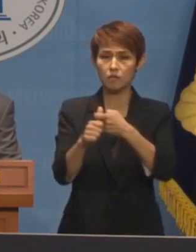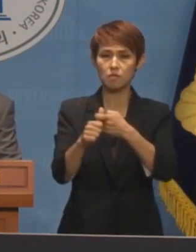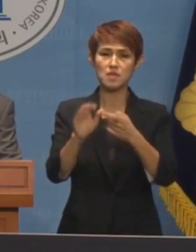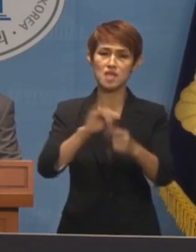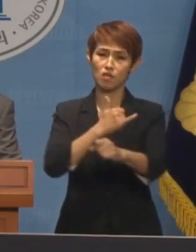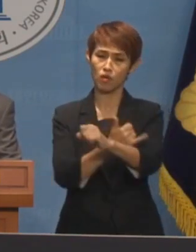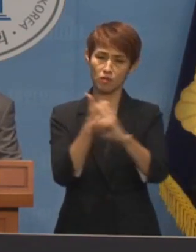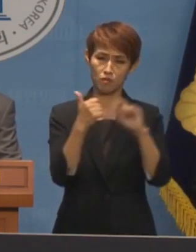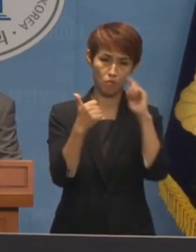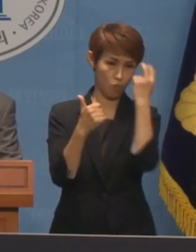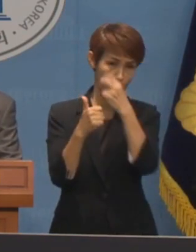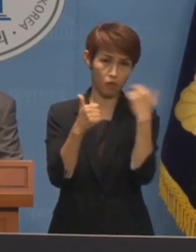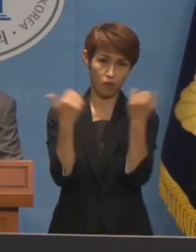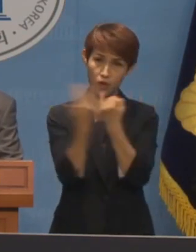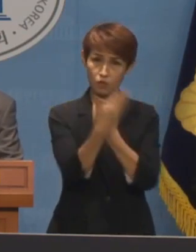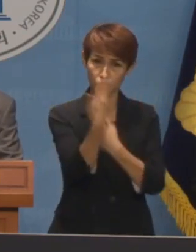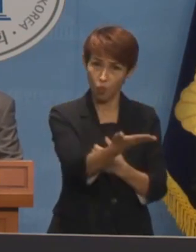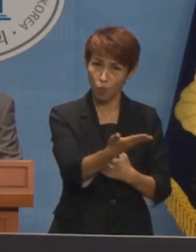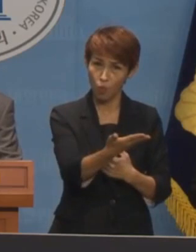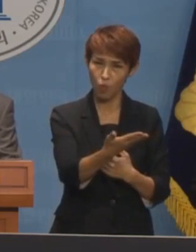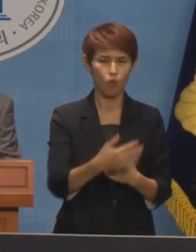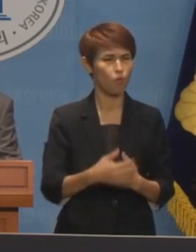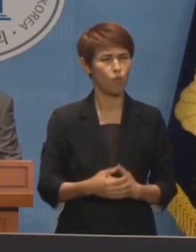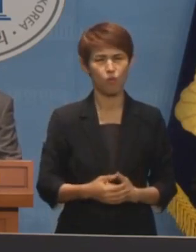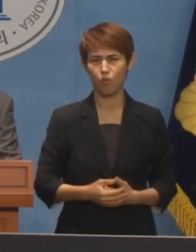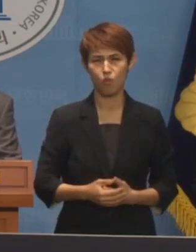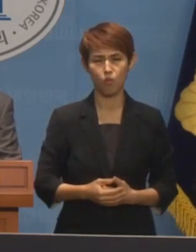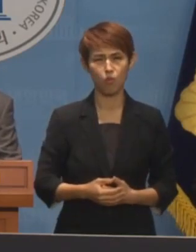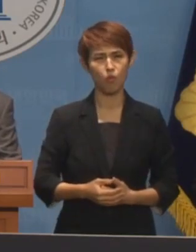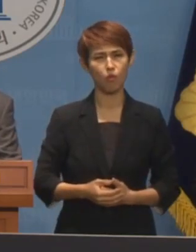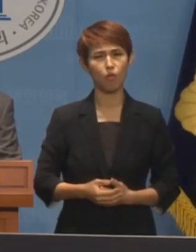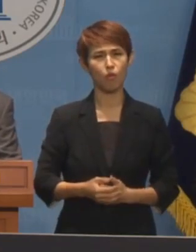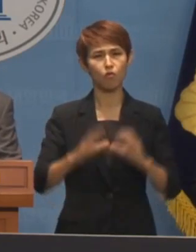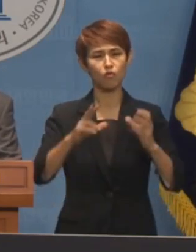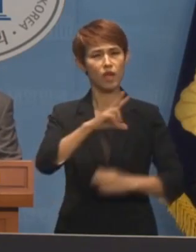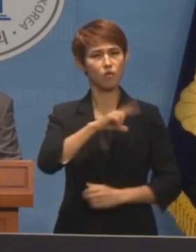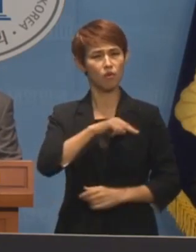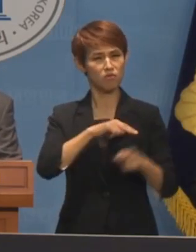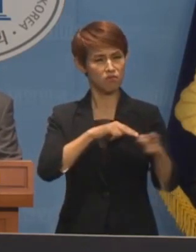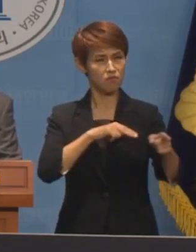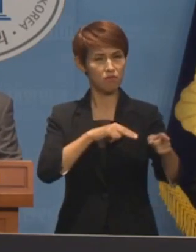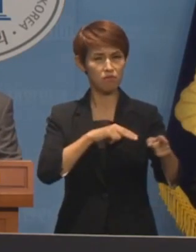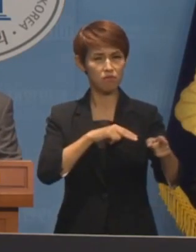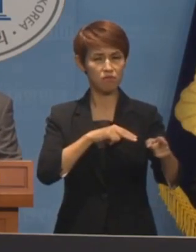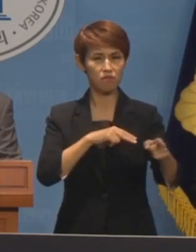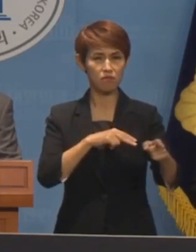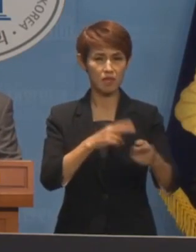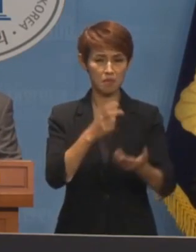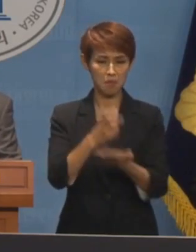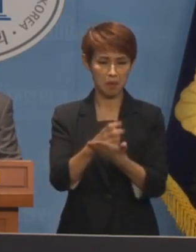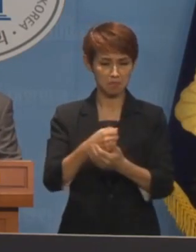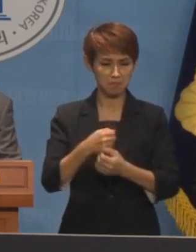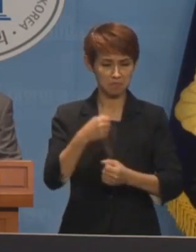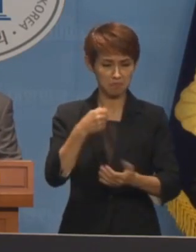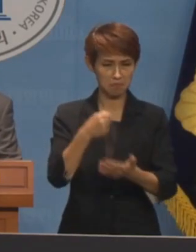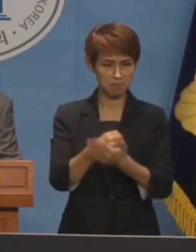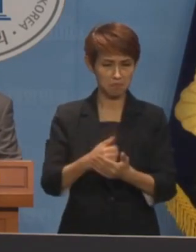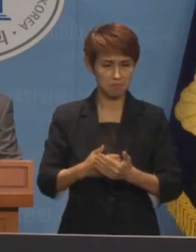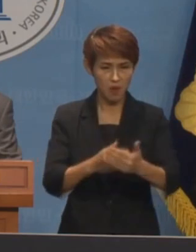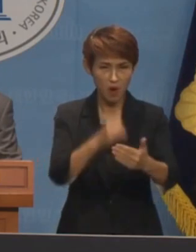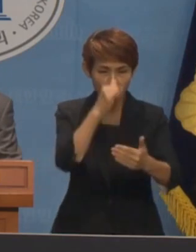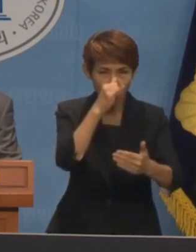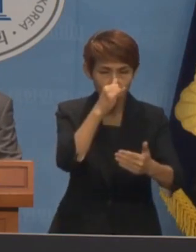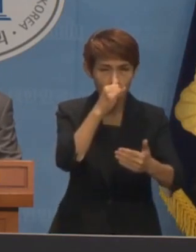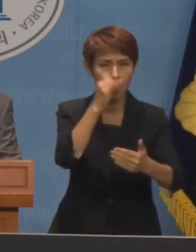덕목입니까? 이런 분이 국회에서 법을 제정하고 있으니 나라의 앞날이 심히